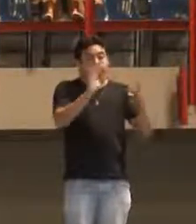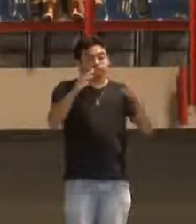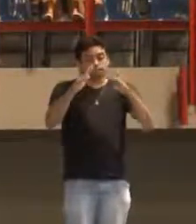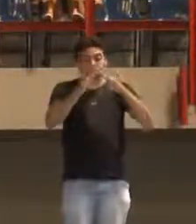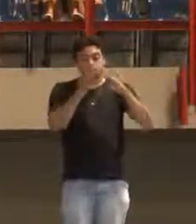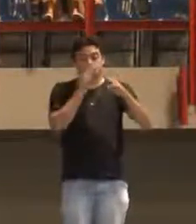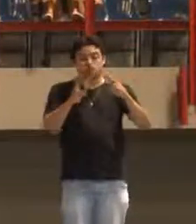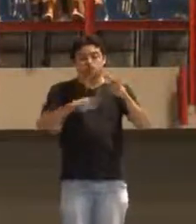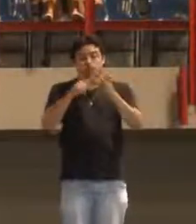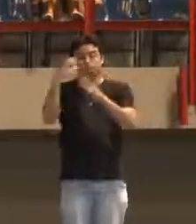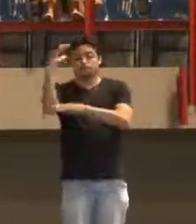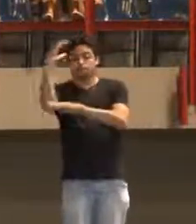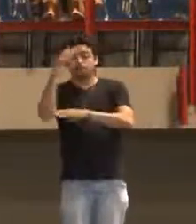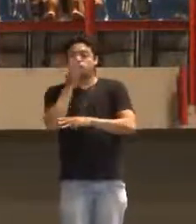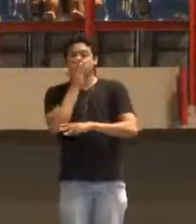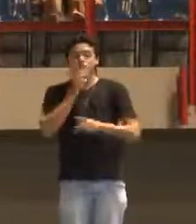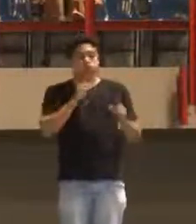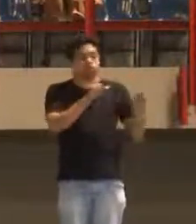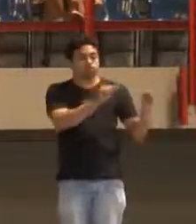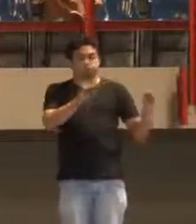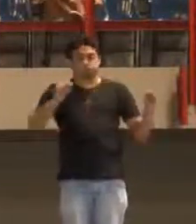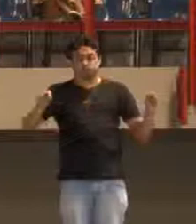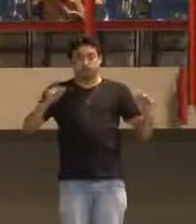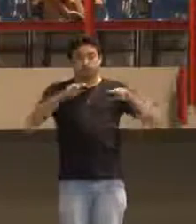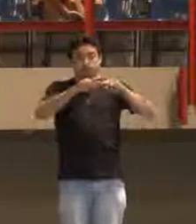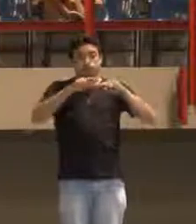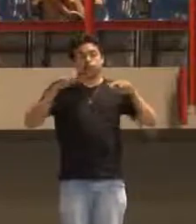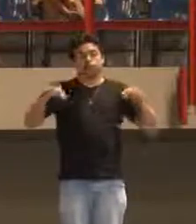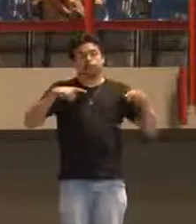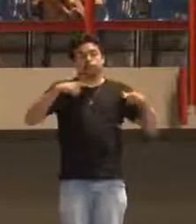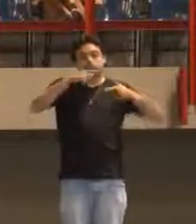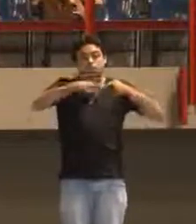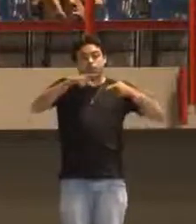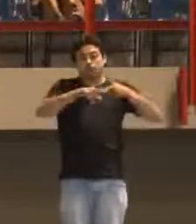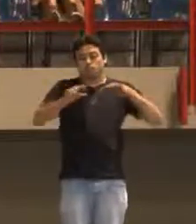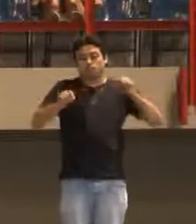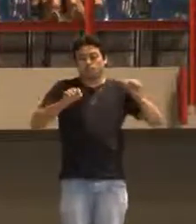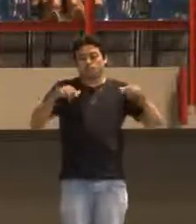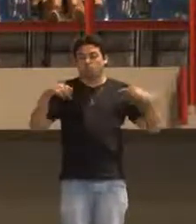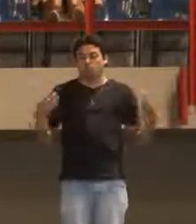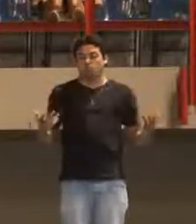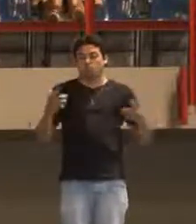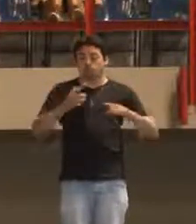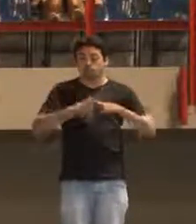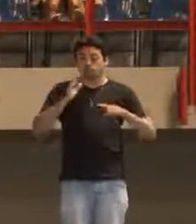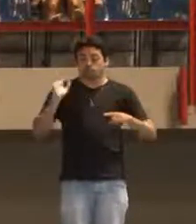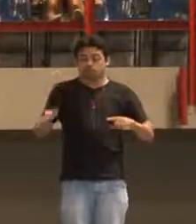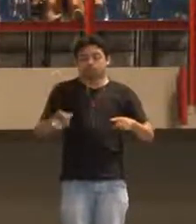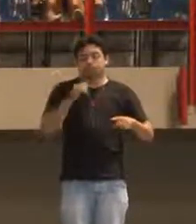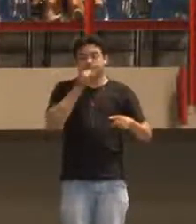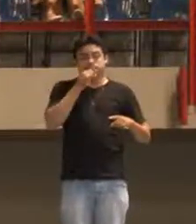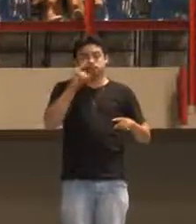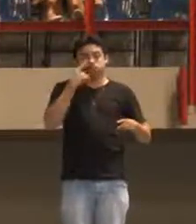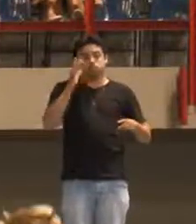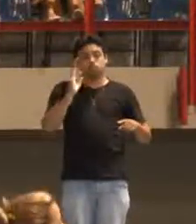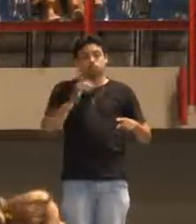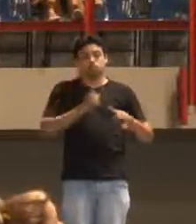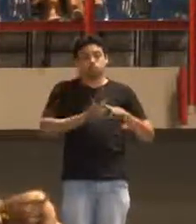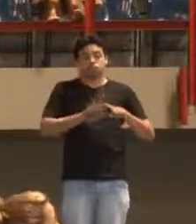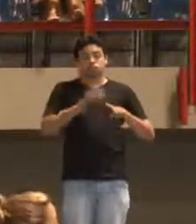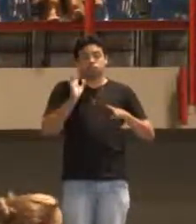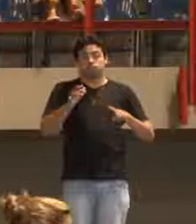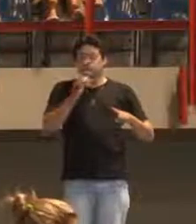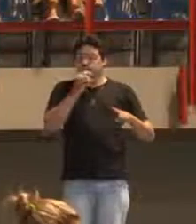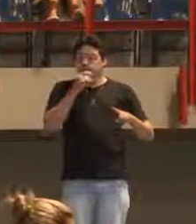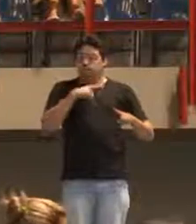para a palmeira. Só, pessoal, que essa questão aqui ela vai ter um problema. Qual é? É porque assim, ó, o enunciado da questão